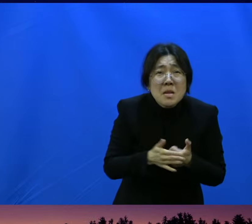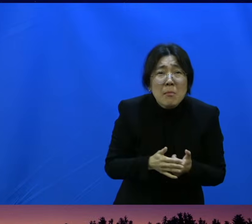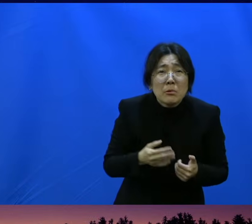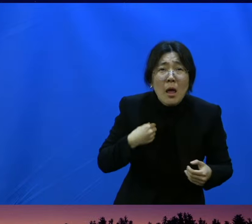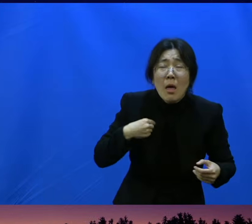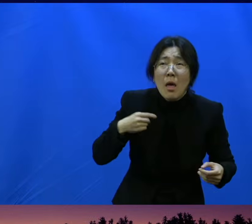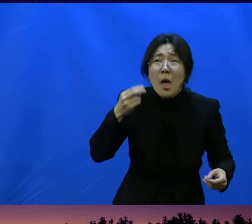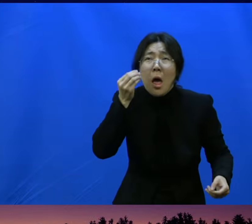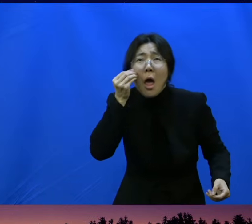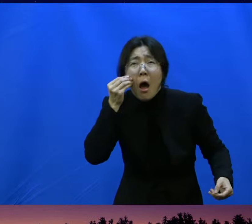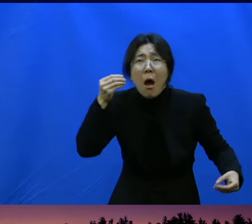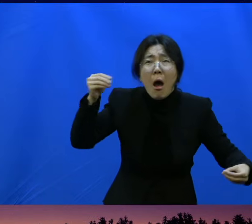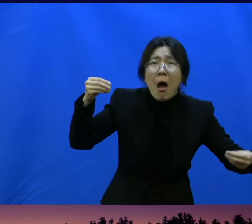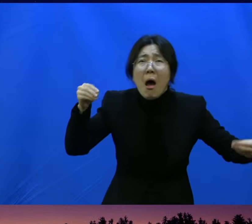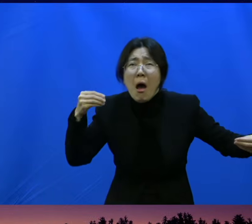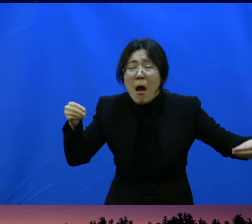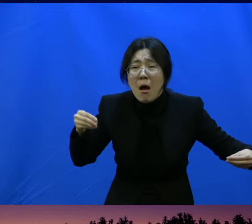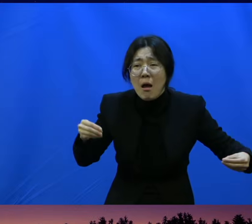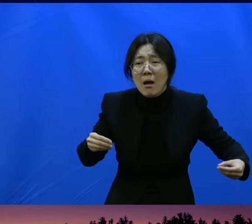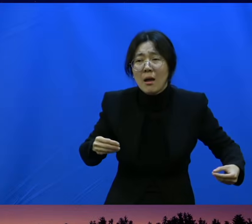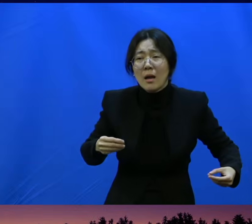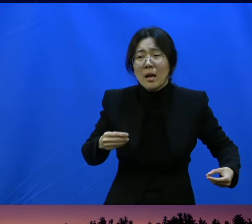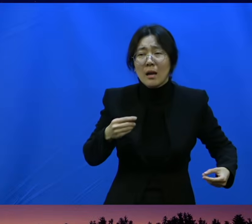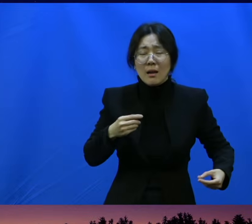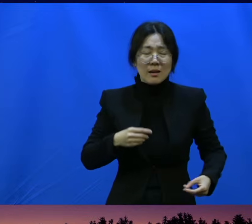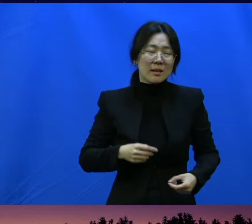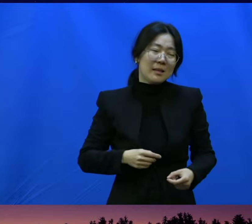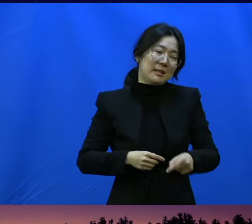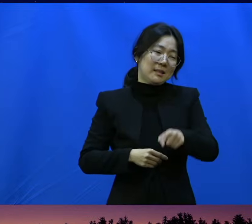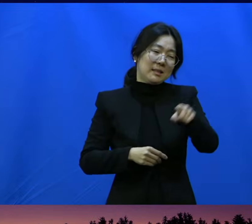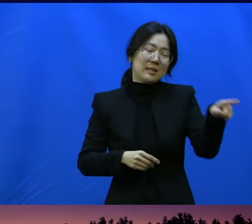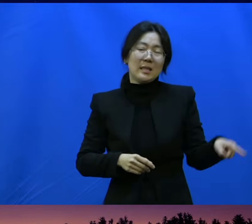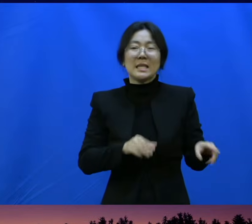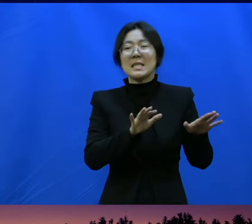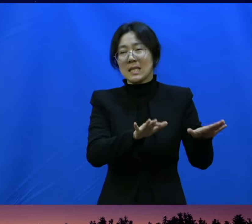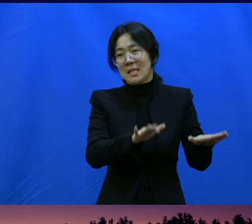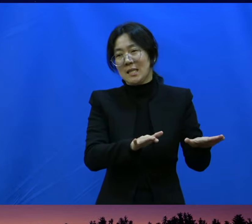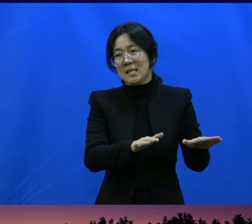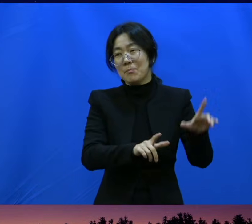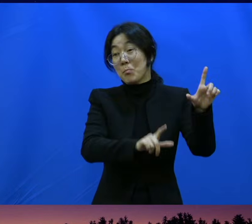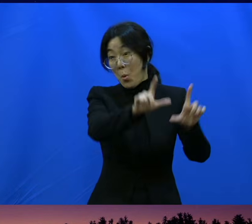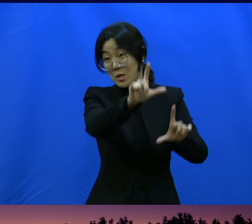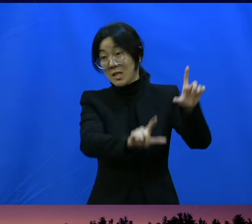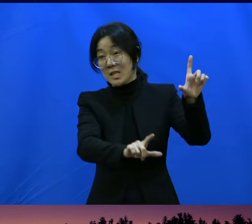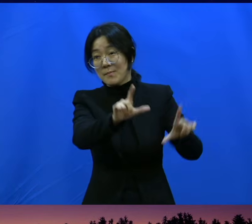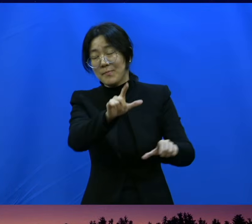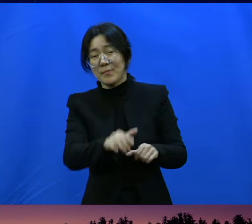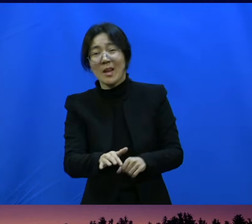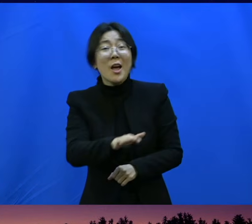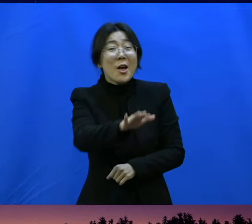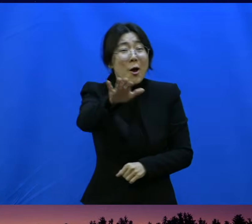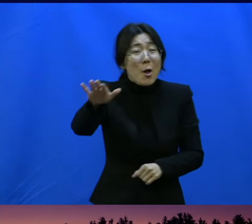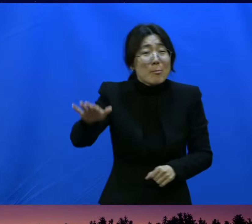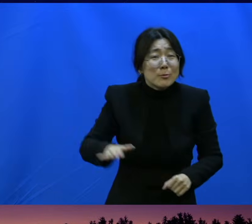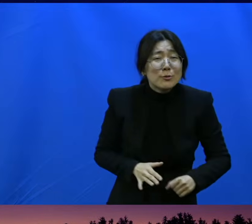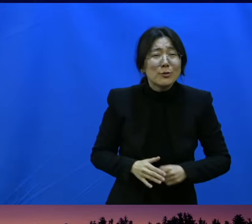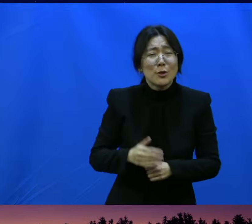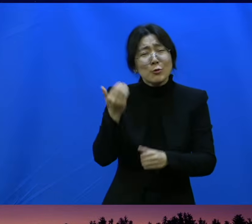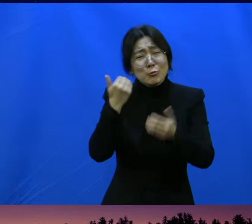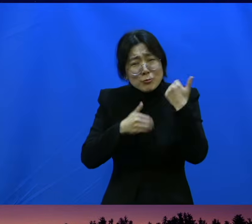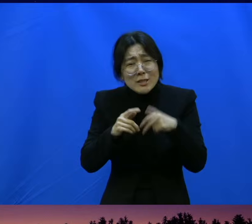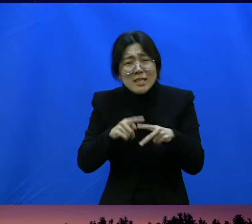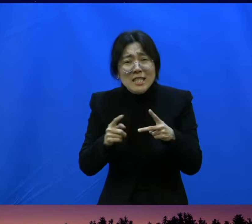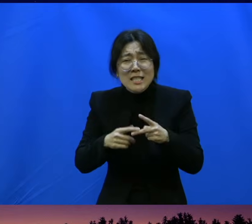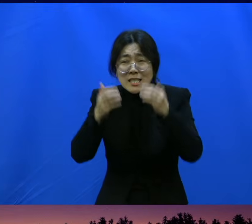여러분, 밑바닥을 치는 삶은 반갑지 않습니다. 누가 그런 삶을 환영하겠습니까? 누구나 고난은 싫어요.